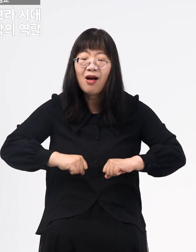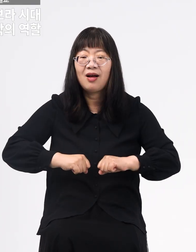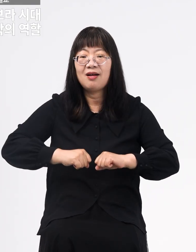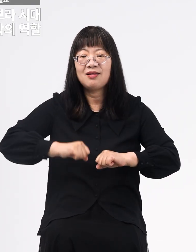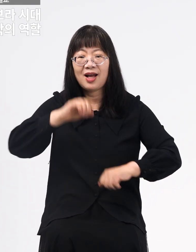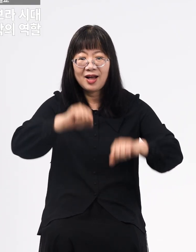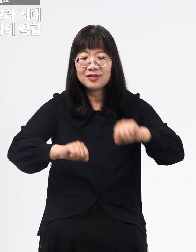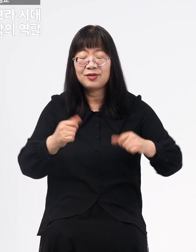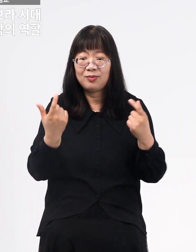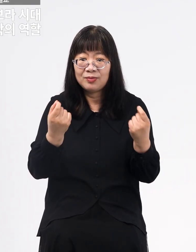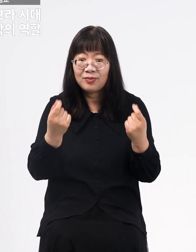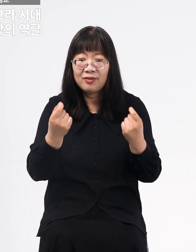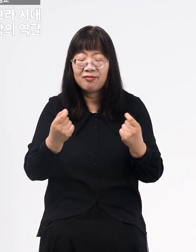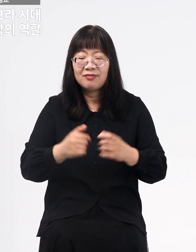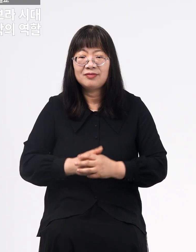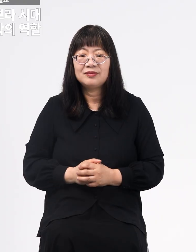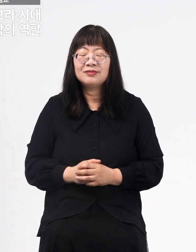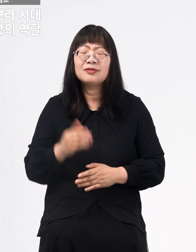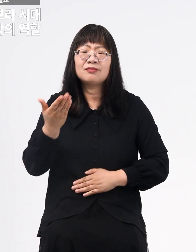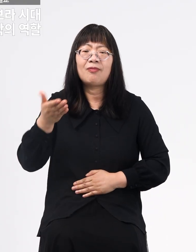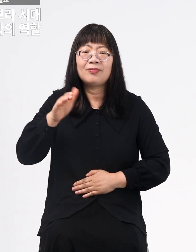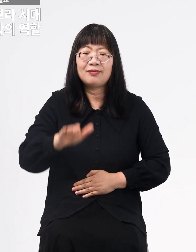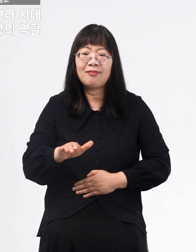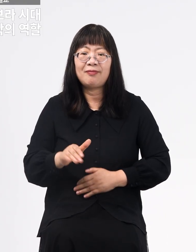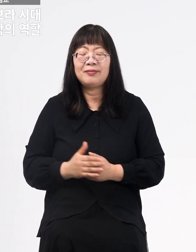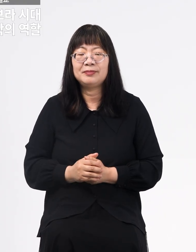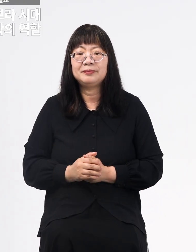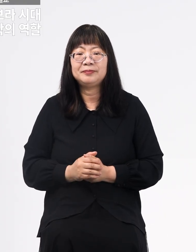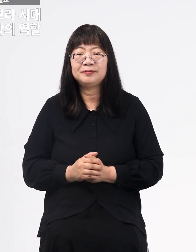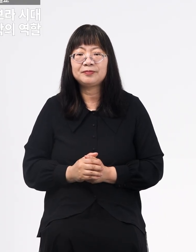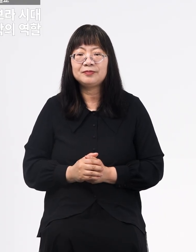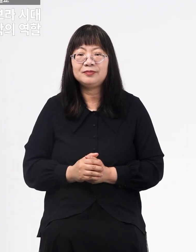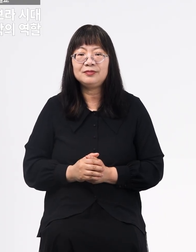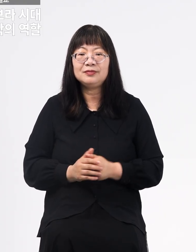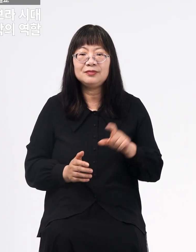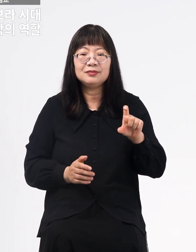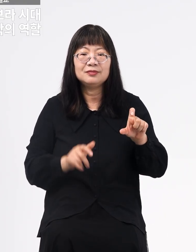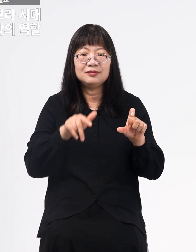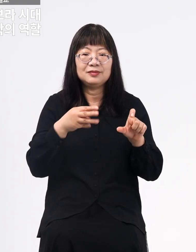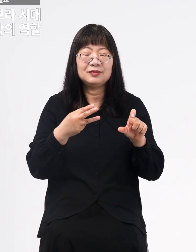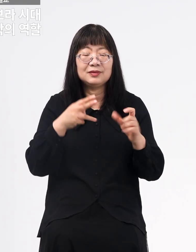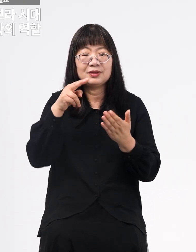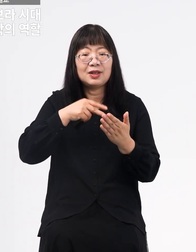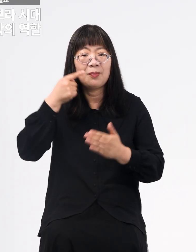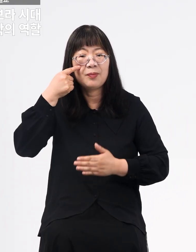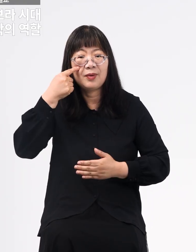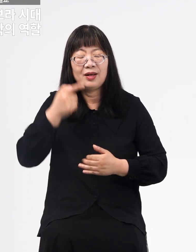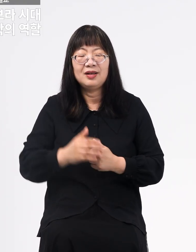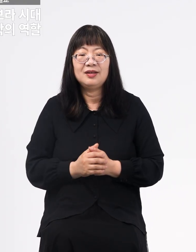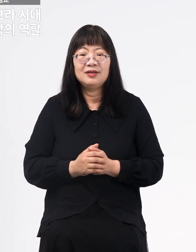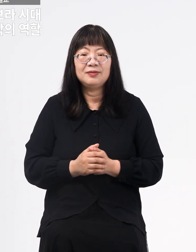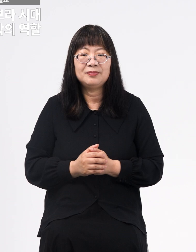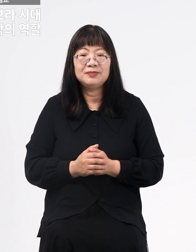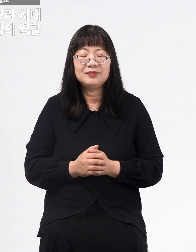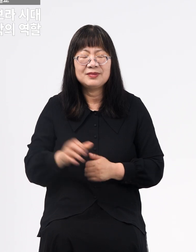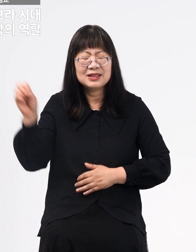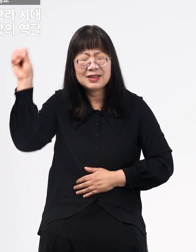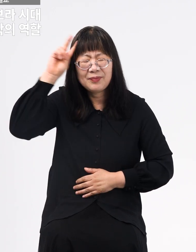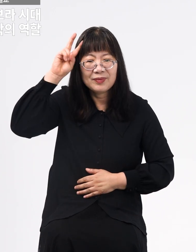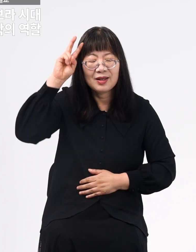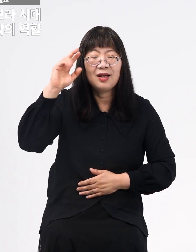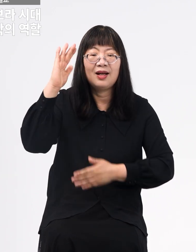수순입니다. 자, 그런데 15절을 볼까요? 그때